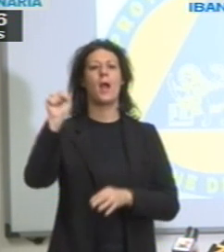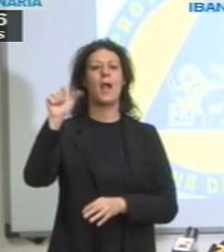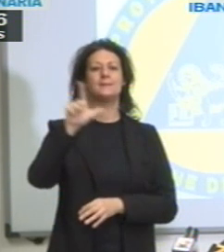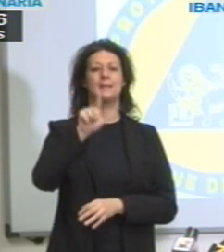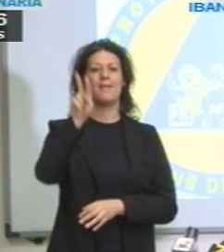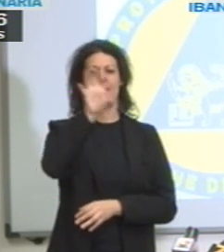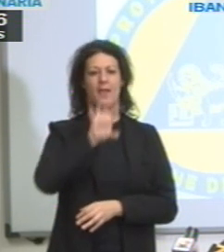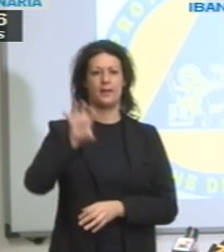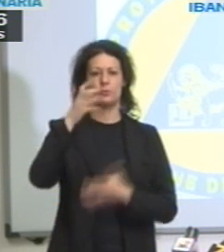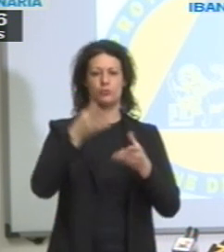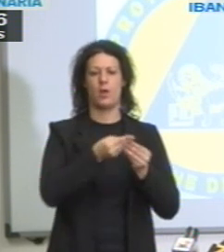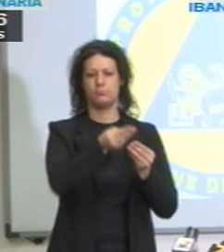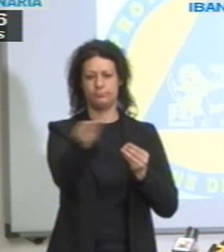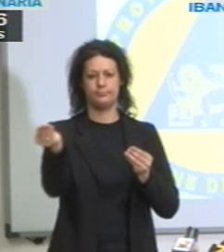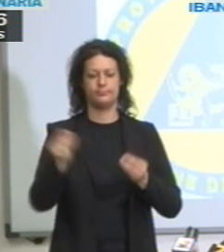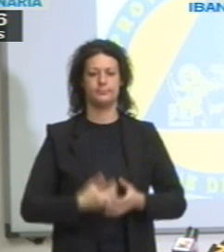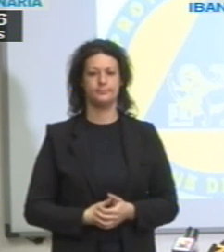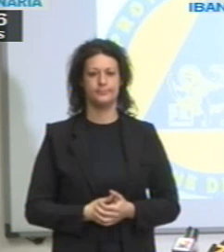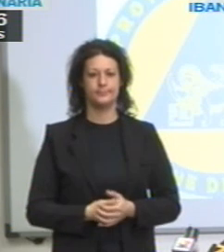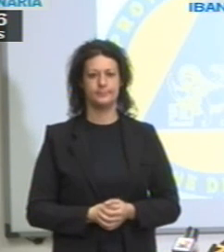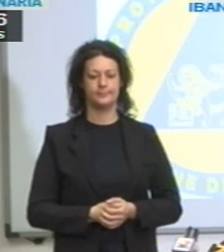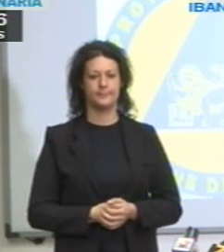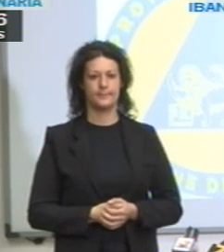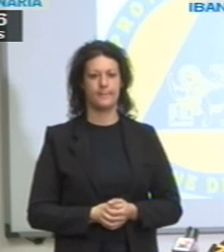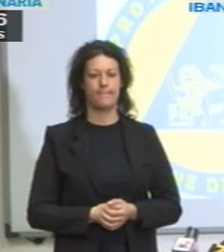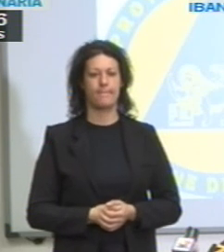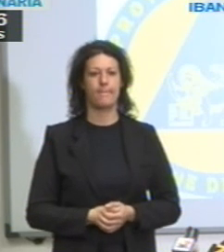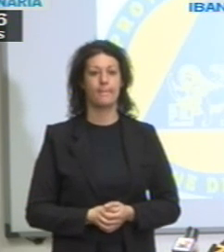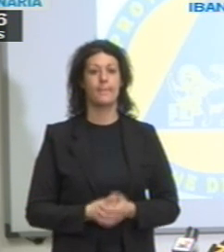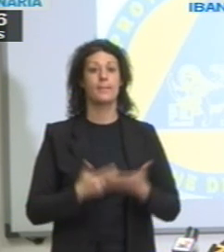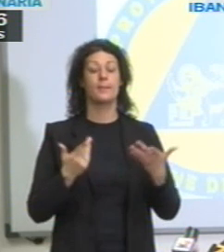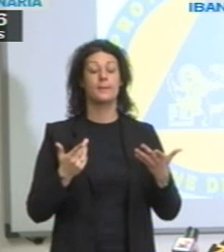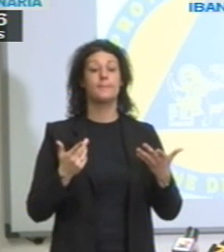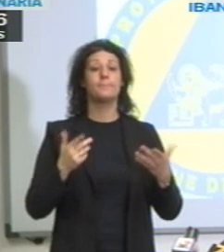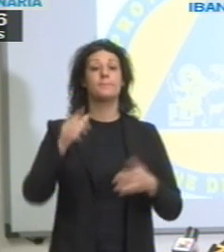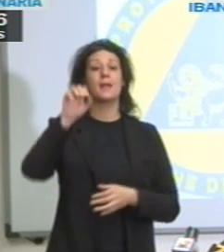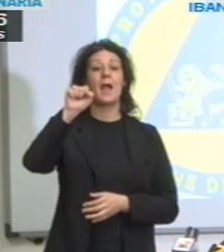Veneto. E poi volevo ricordarvi che